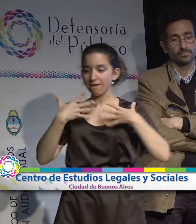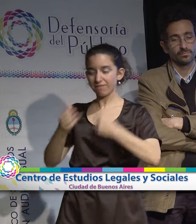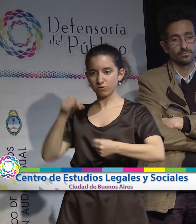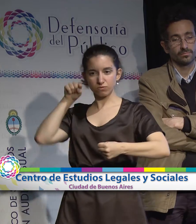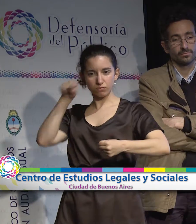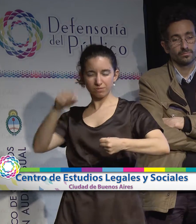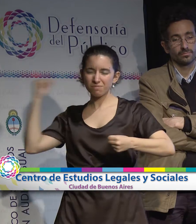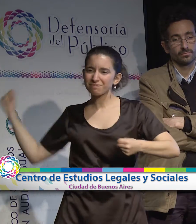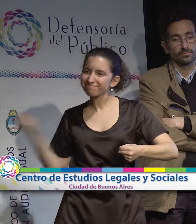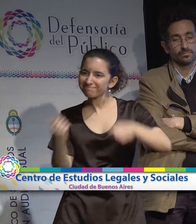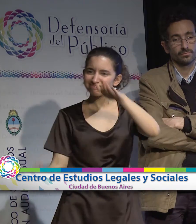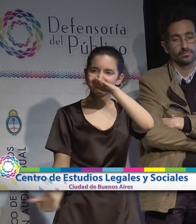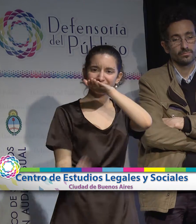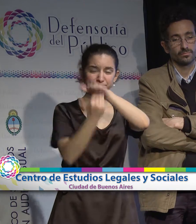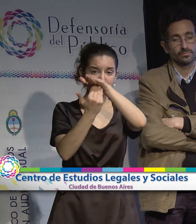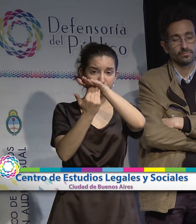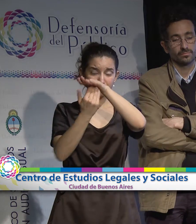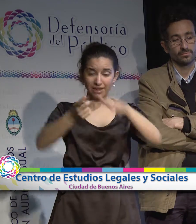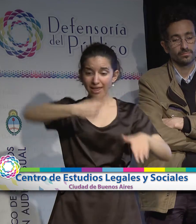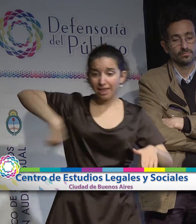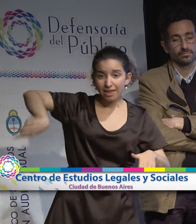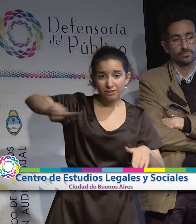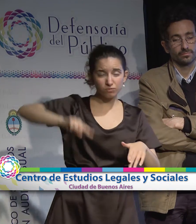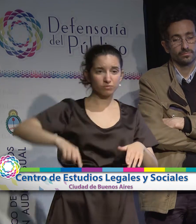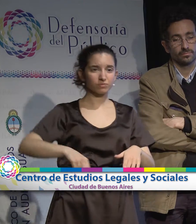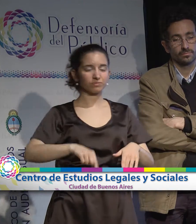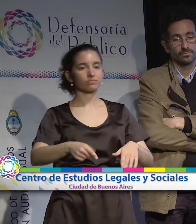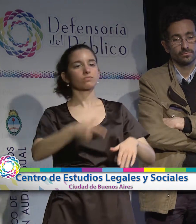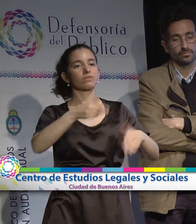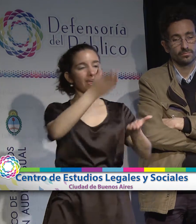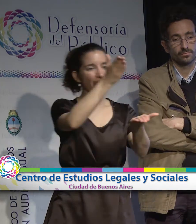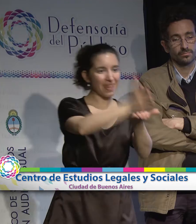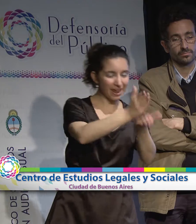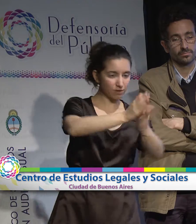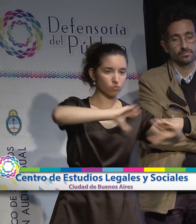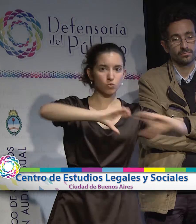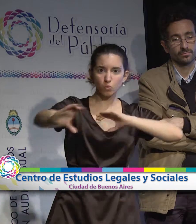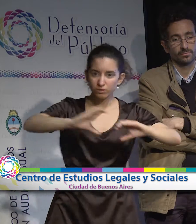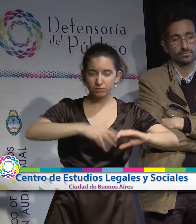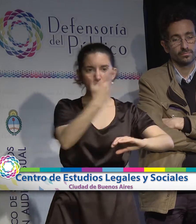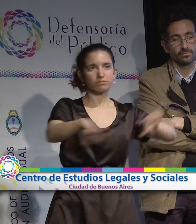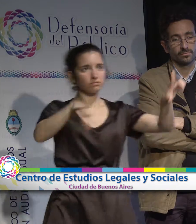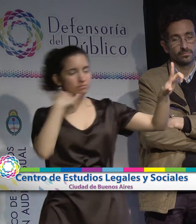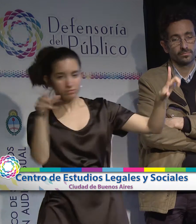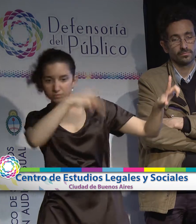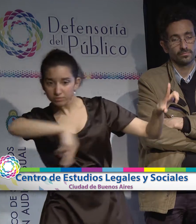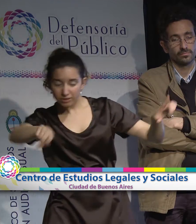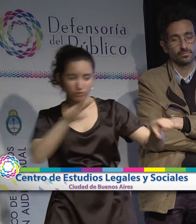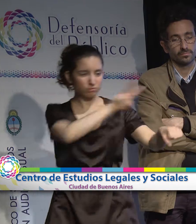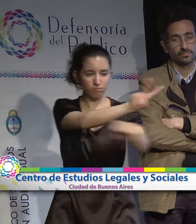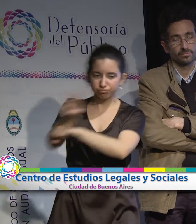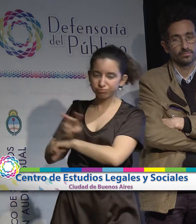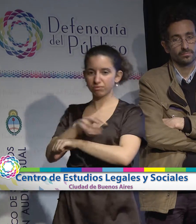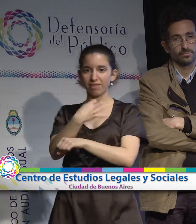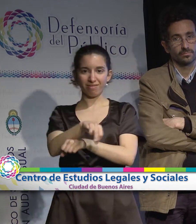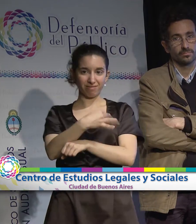era central para proteger, garantizar y promocionar los derechos de las audiencias en un sistema democrático de